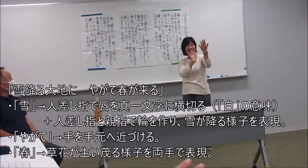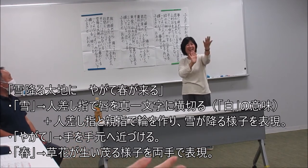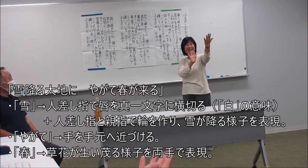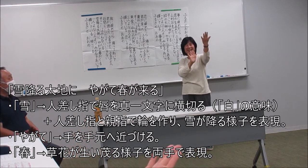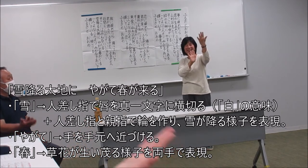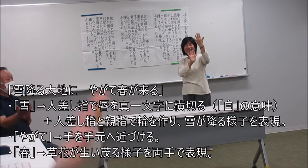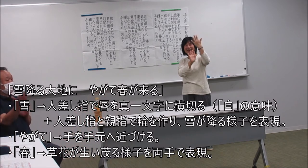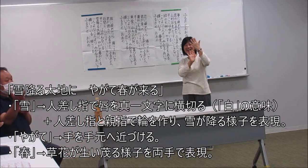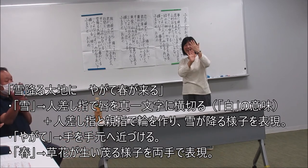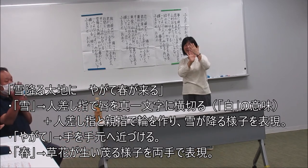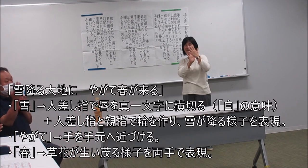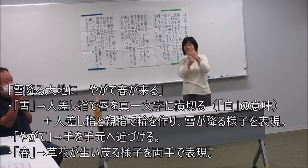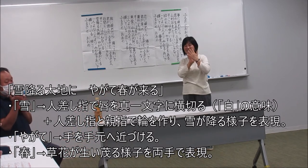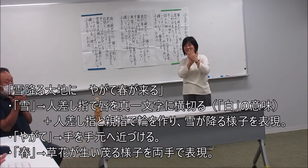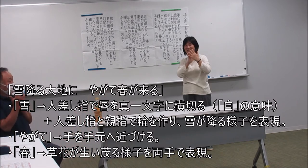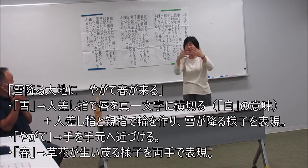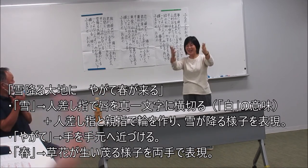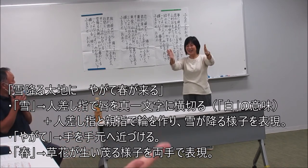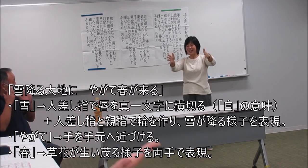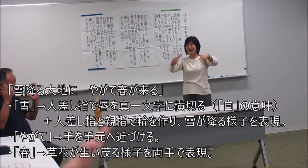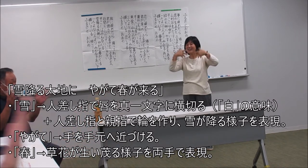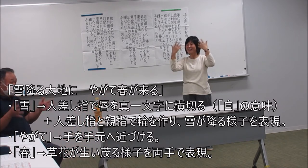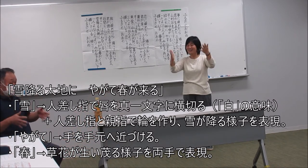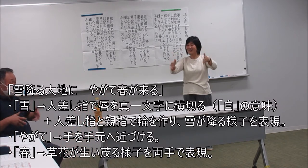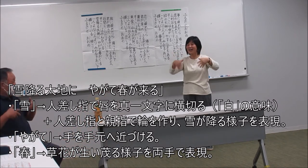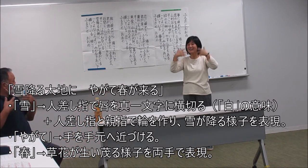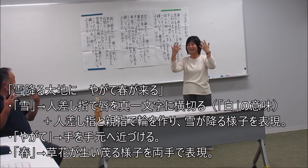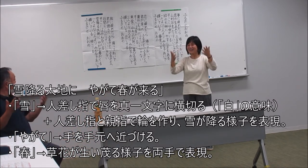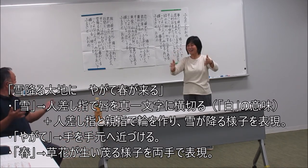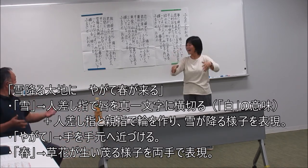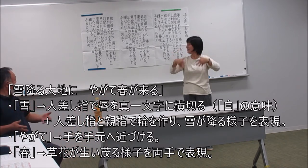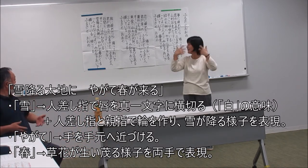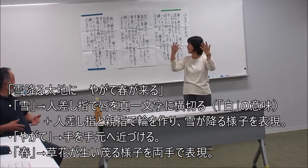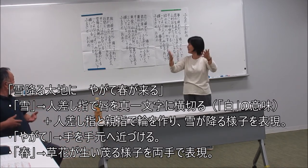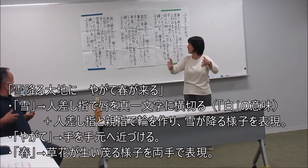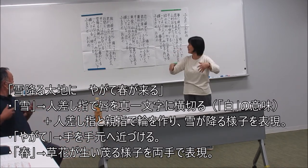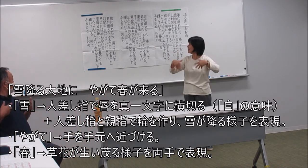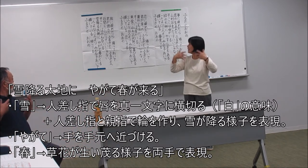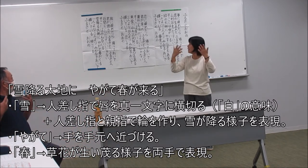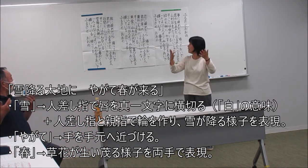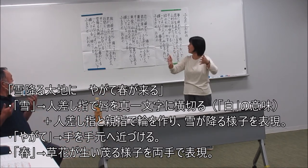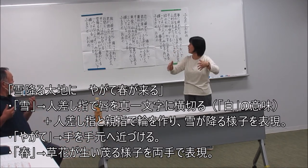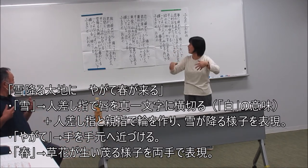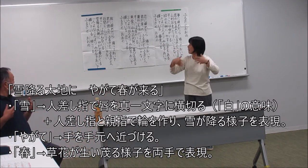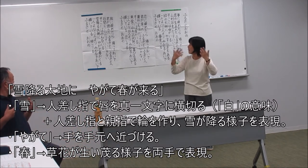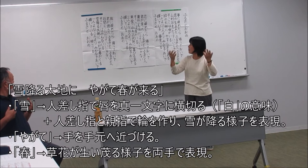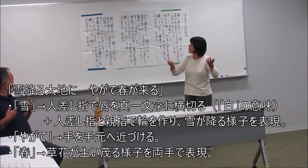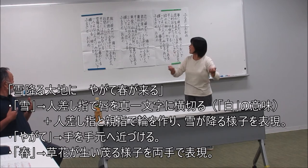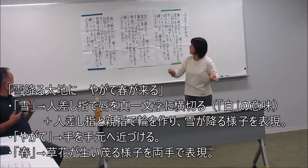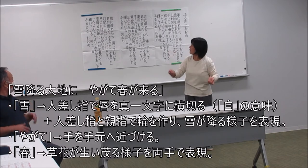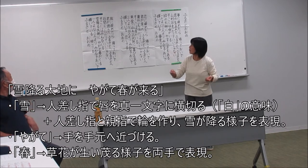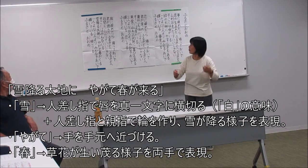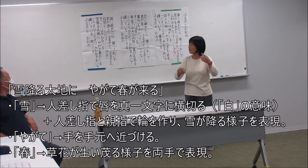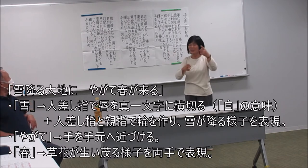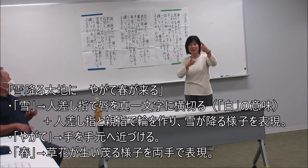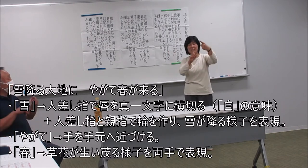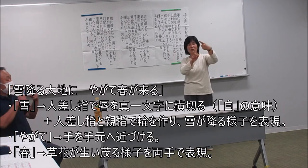近づいてくるですね。 やがて。 やがて。